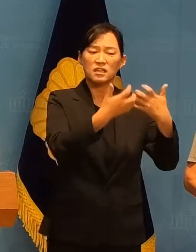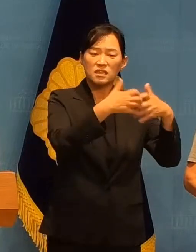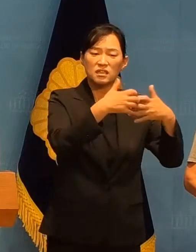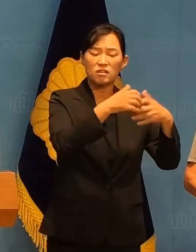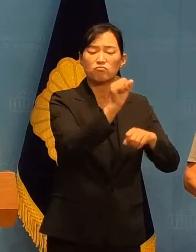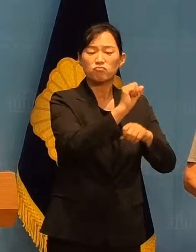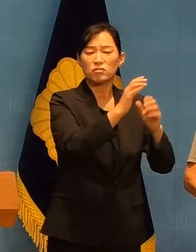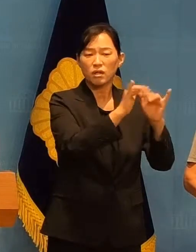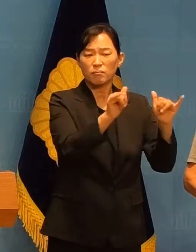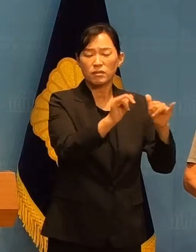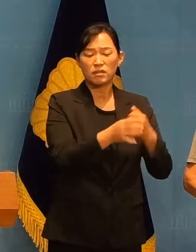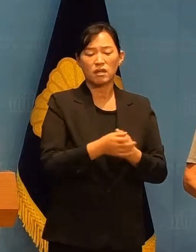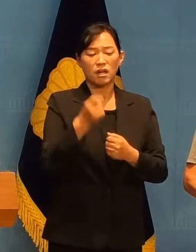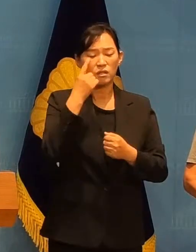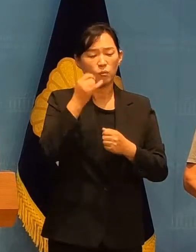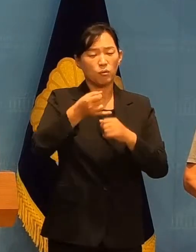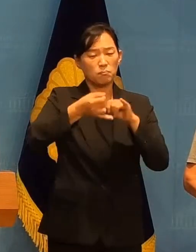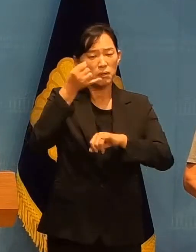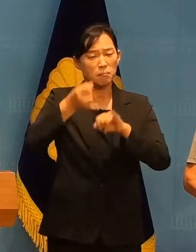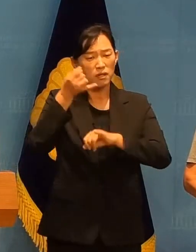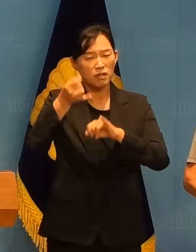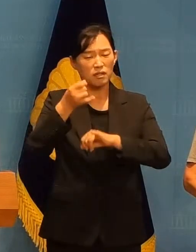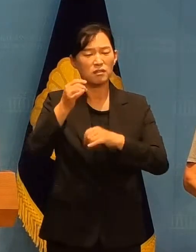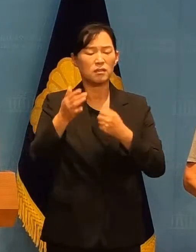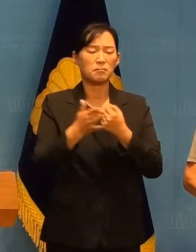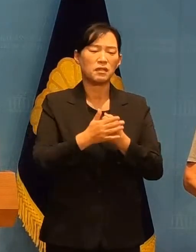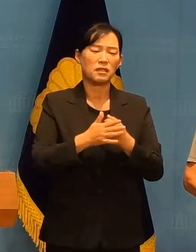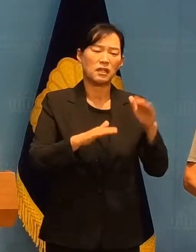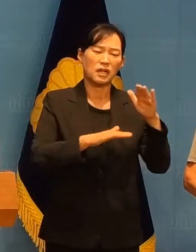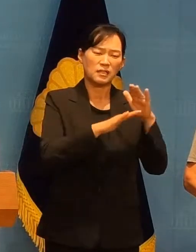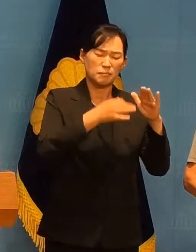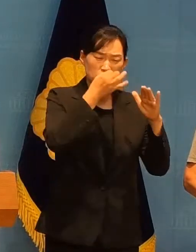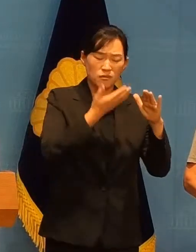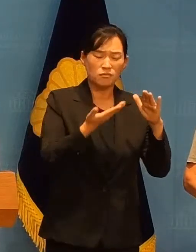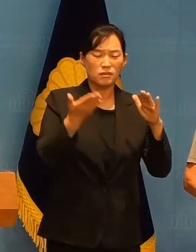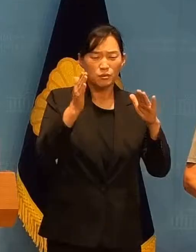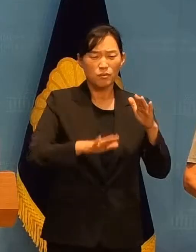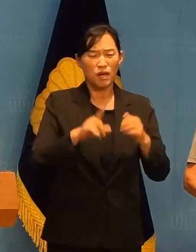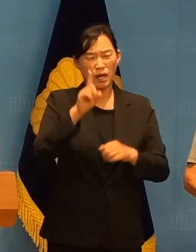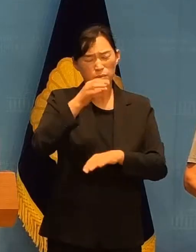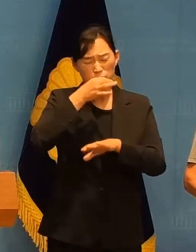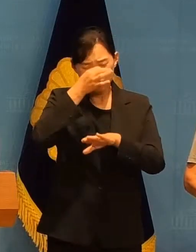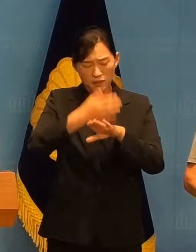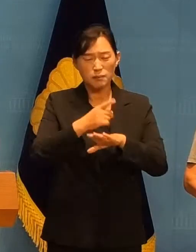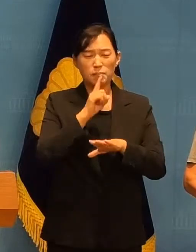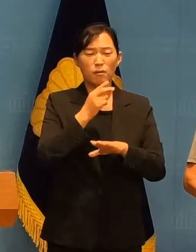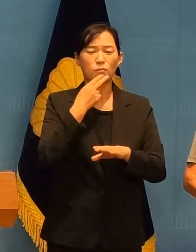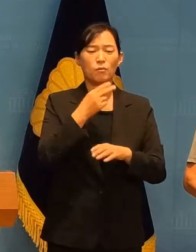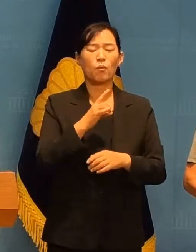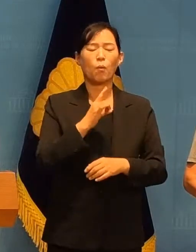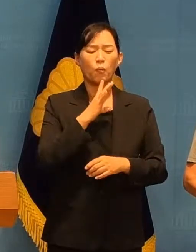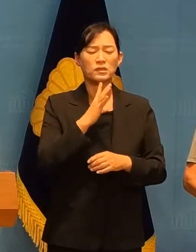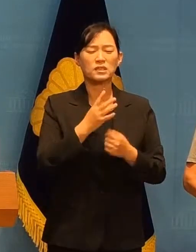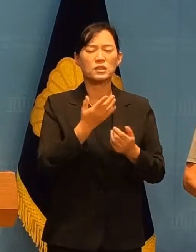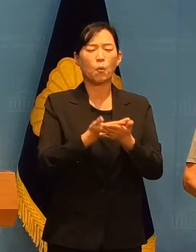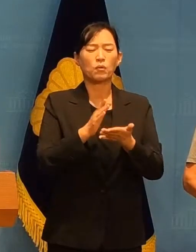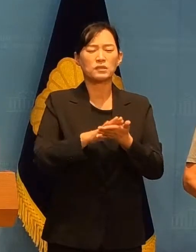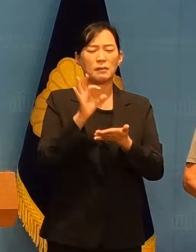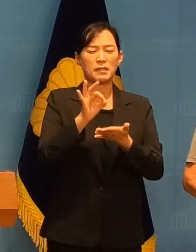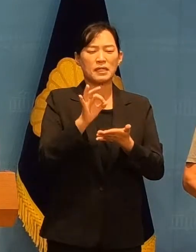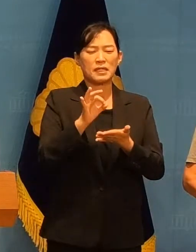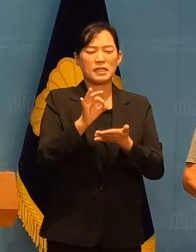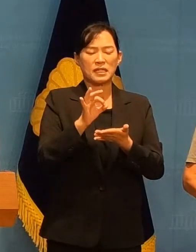임대료 체불에 가정 파탄에 시달려도 단 한마디 사과 없이 오로지 공사비를 남겨먹는